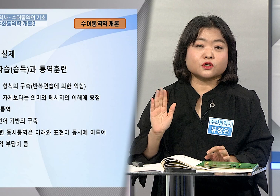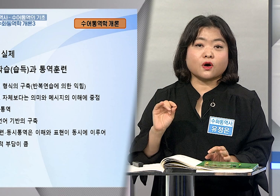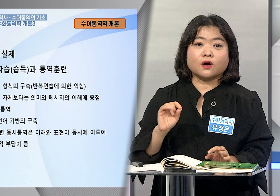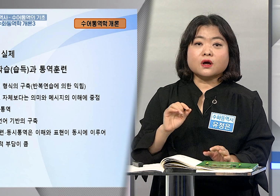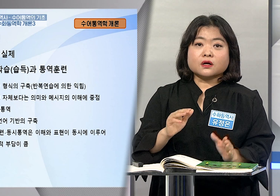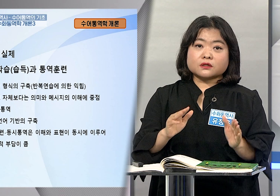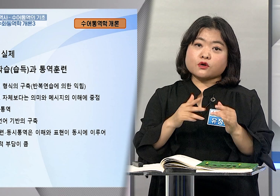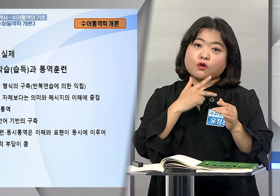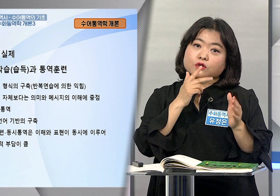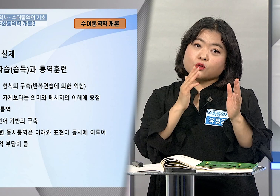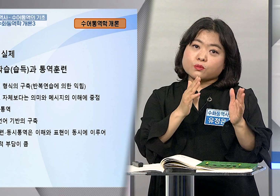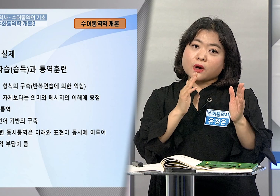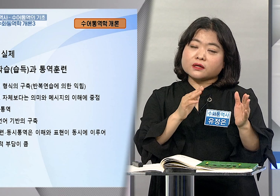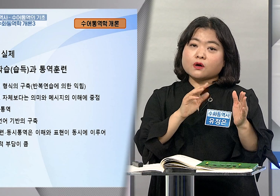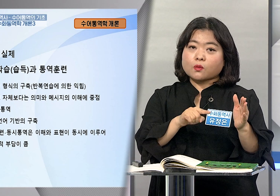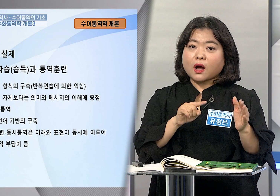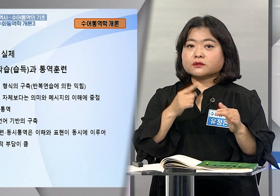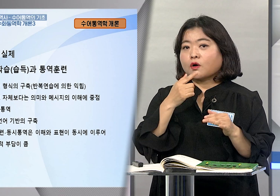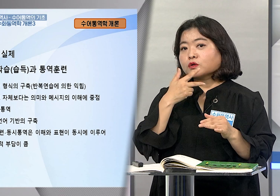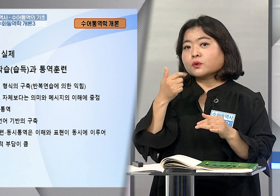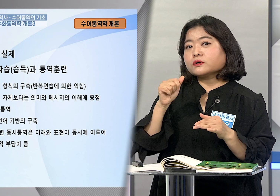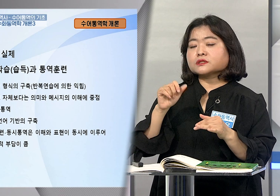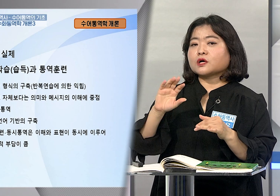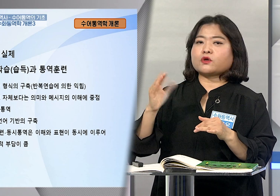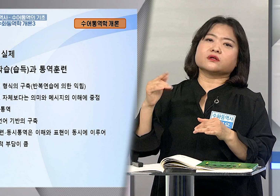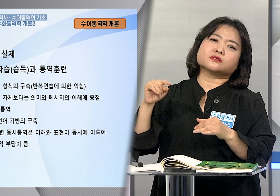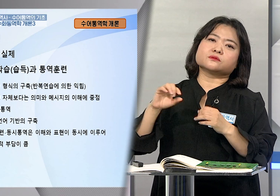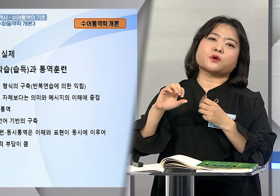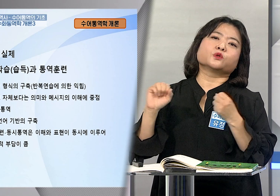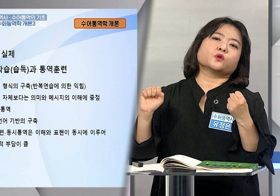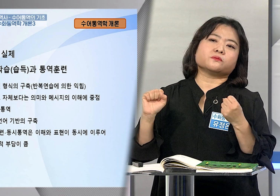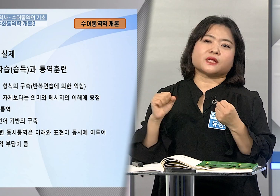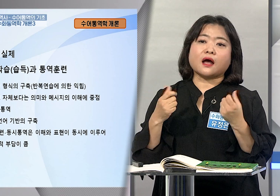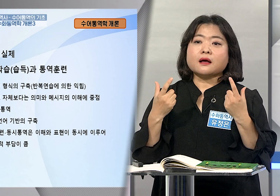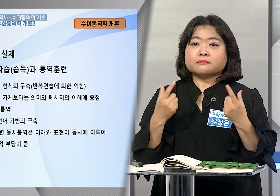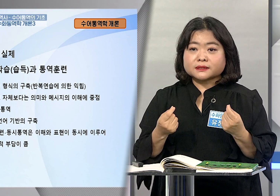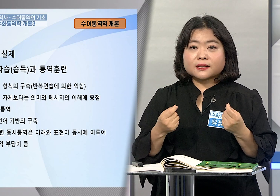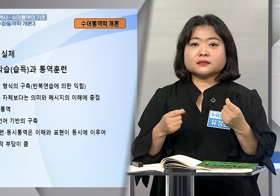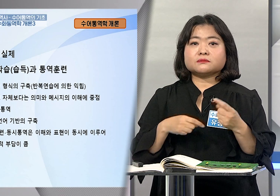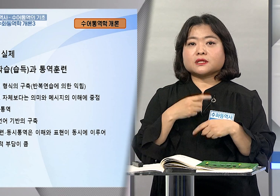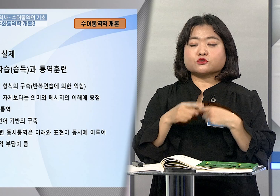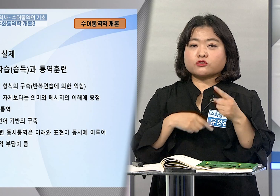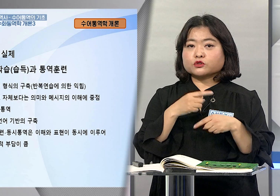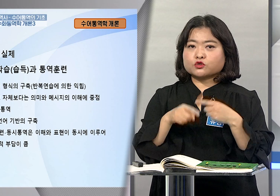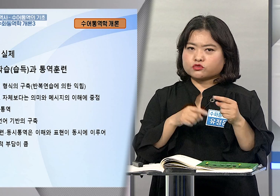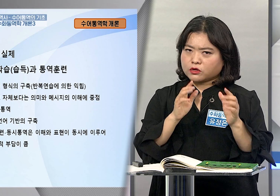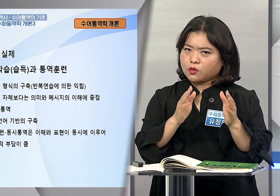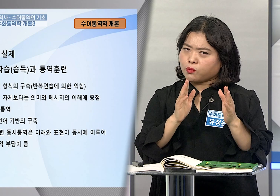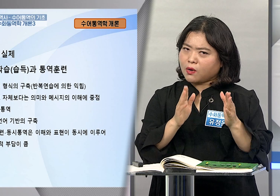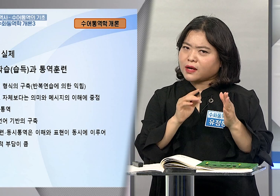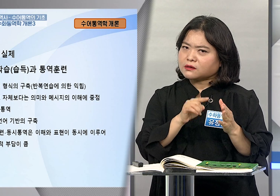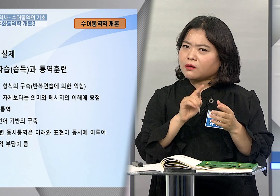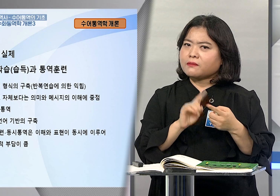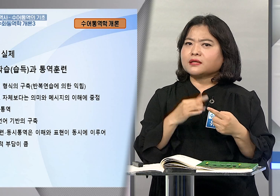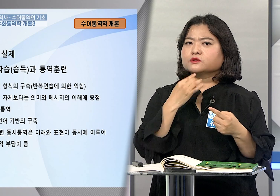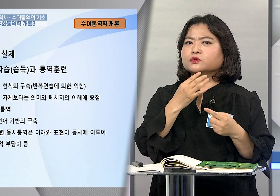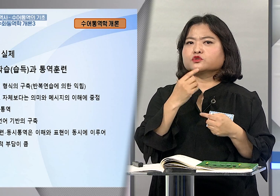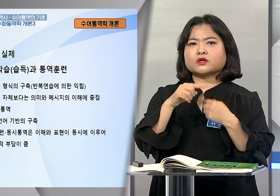그렇죠? 영어를 공부하는 것과 영어 통역사가 되는 것은 별도입니다. 마찬가지입니다. 수어도 수어를 공부하는 것만으로 수어